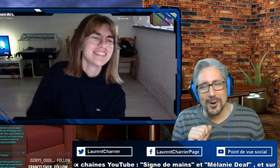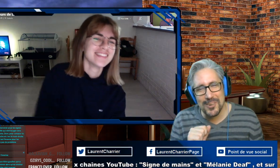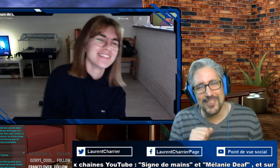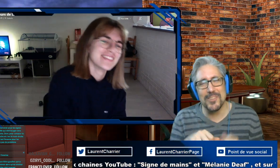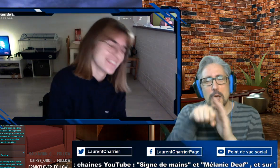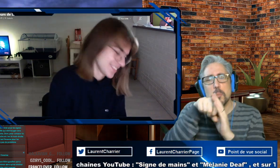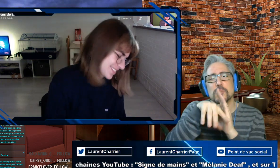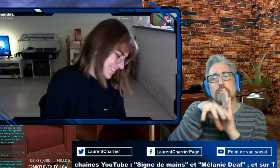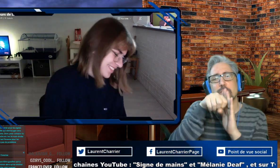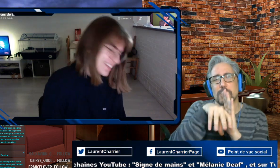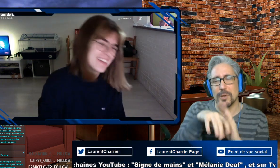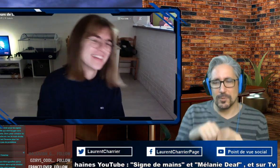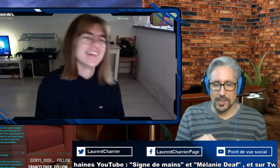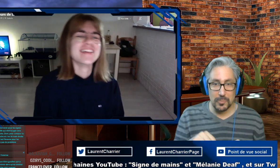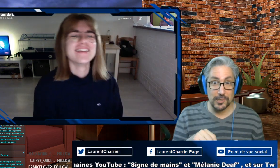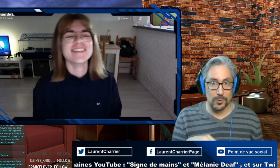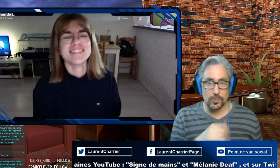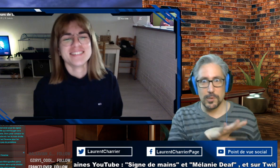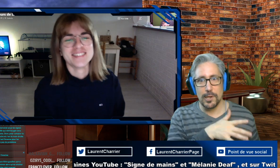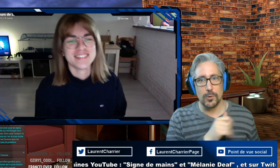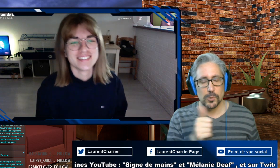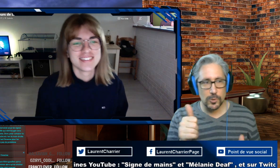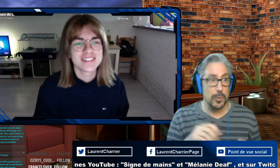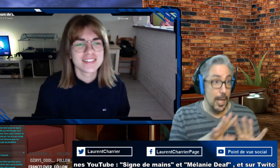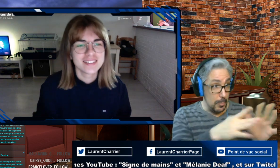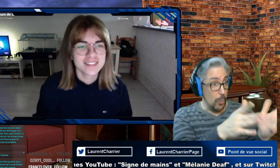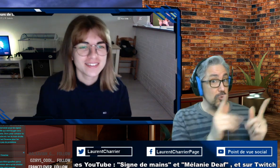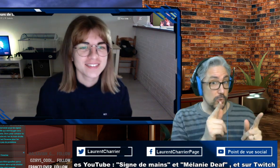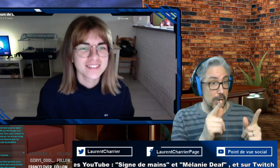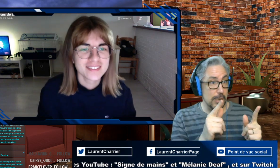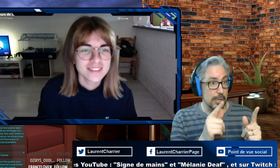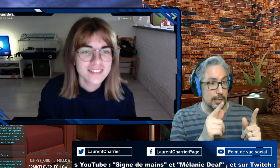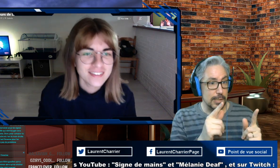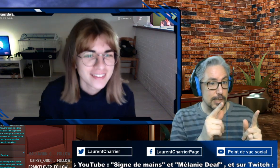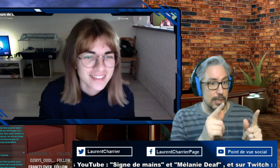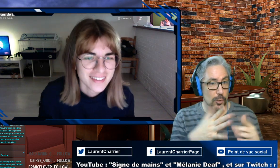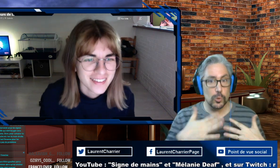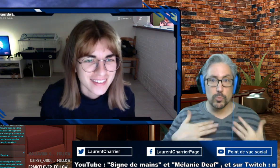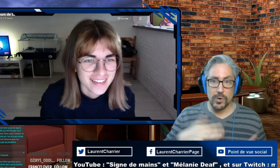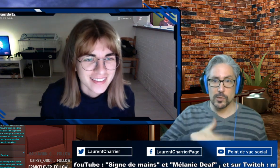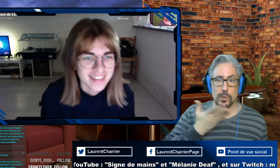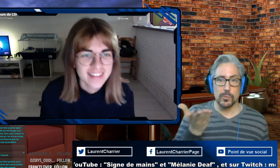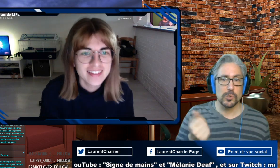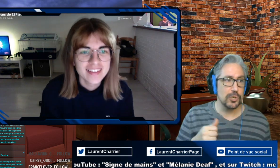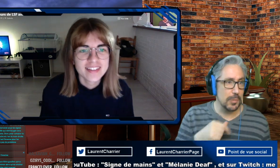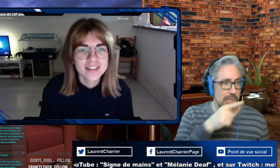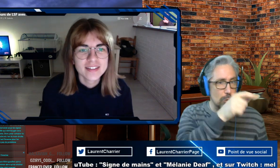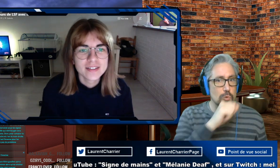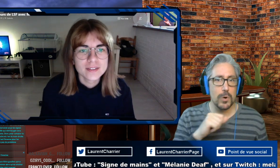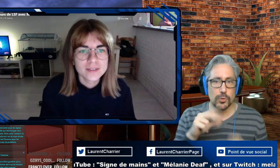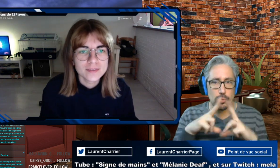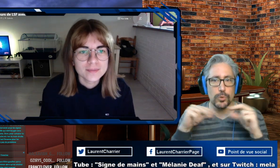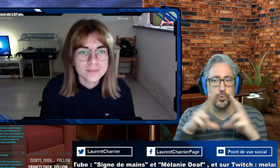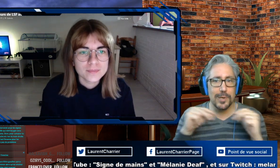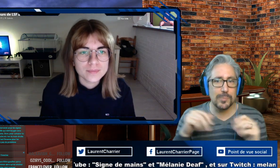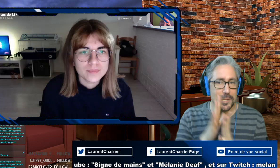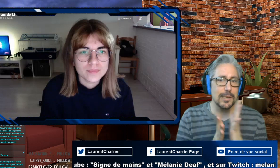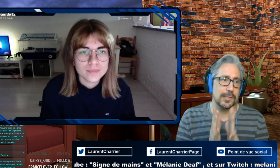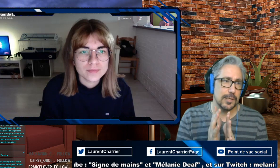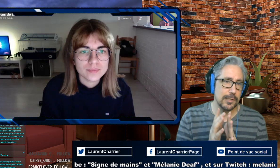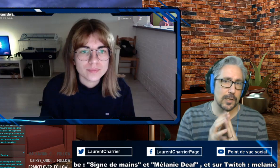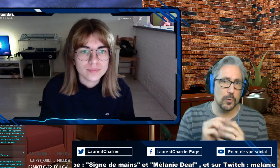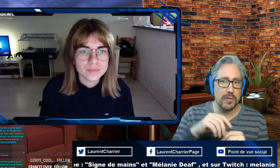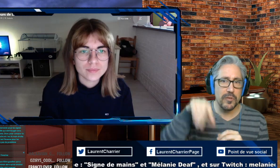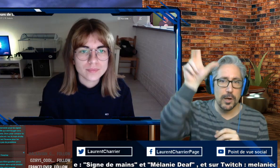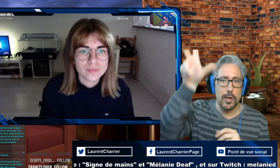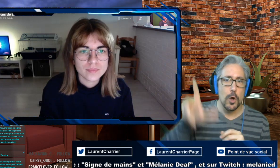Gratuit, non. Mais ça va, c'est pas trop cher. Puis surtout, les cours sont top. Mais en plus, toi, ce que j'aime, c'est que toi, tu expliques